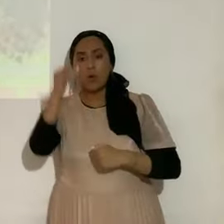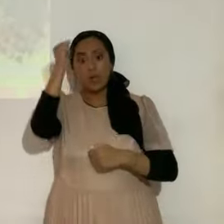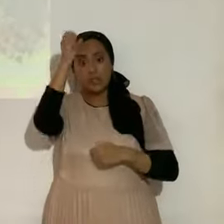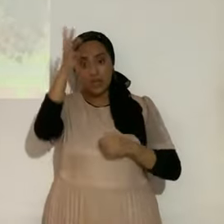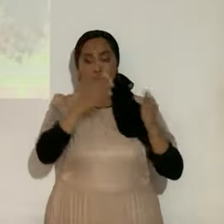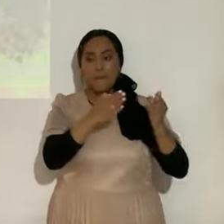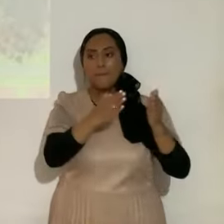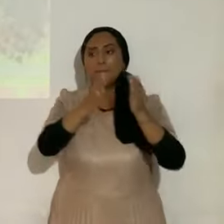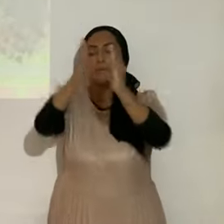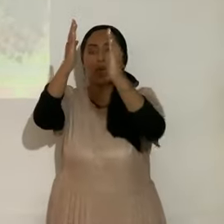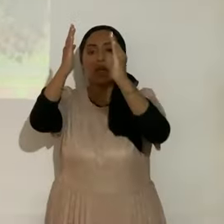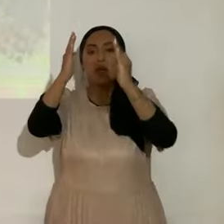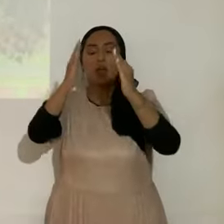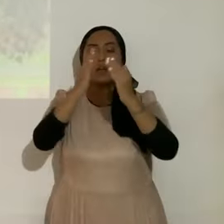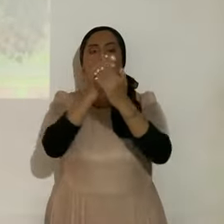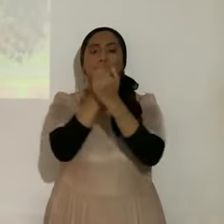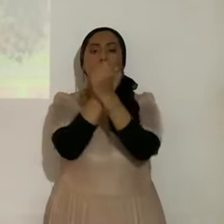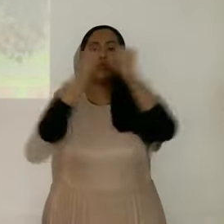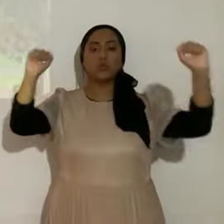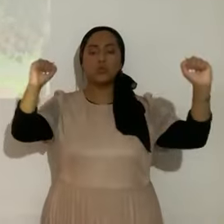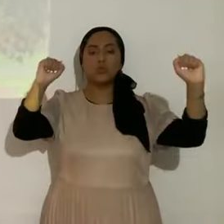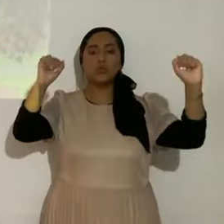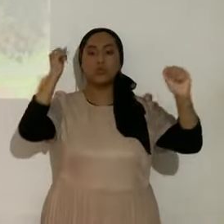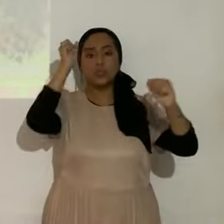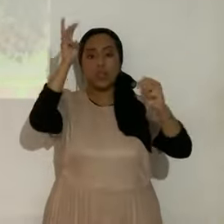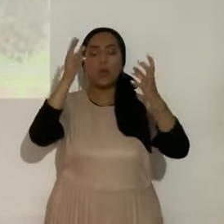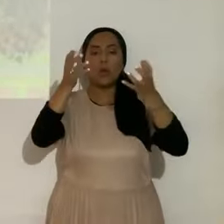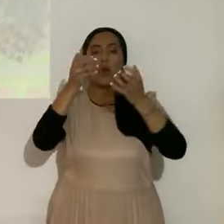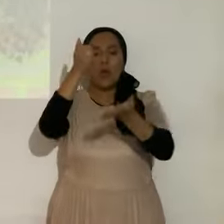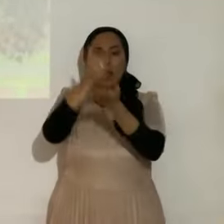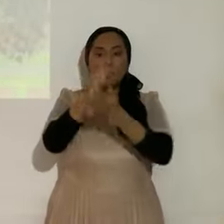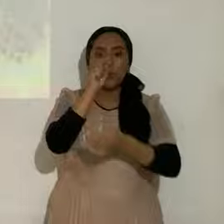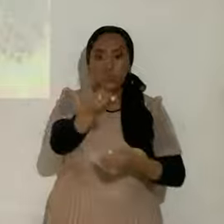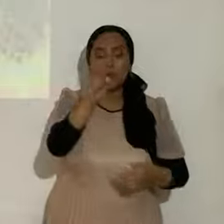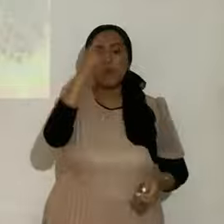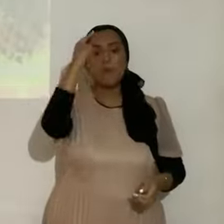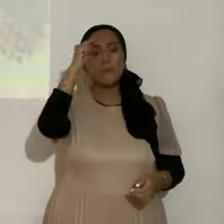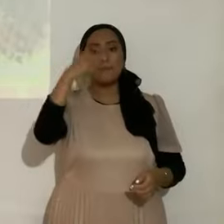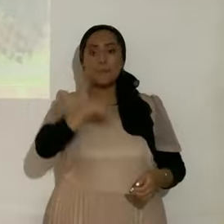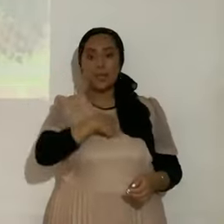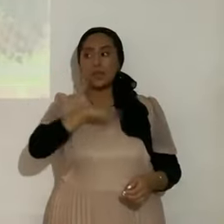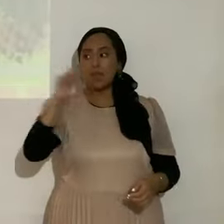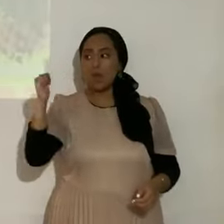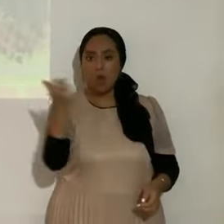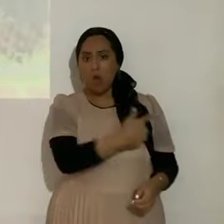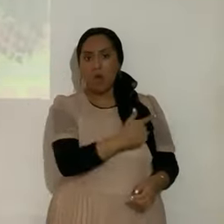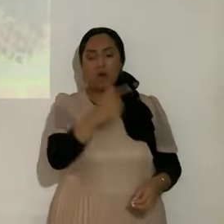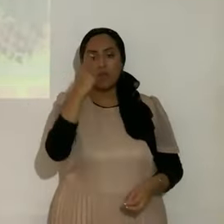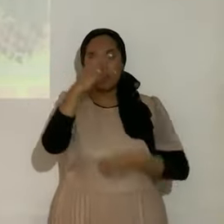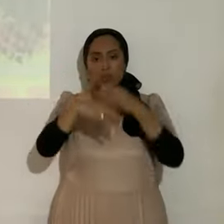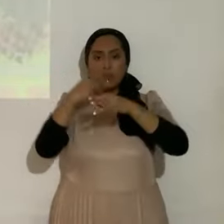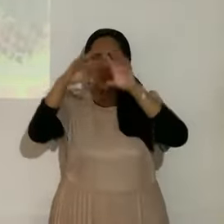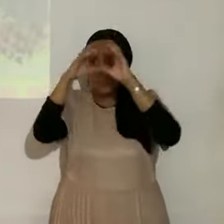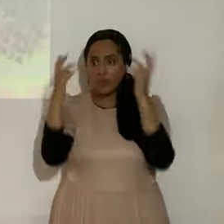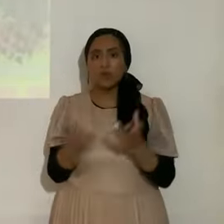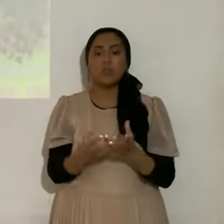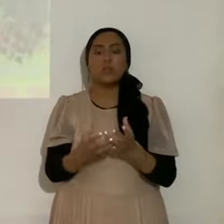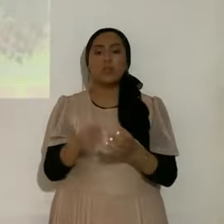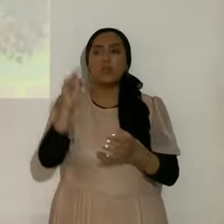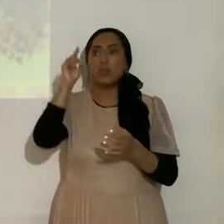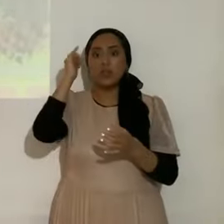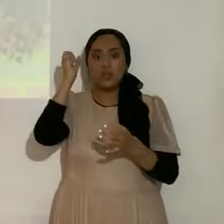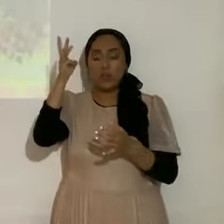la libertad. Yahshua tiene buenas intenciones para ti, para mí, para todos, incluso para el mundo allá afuera. Él les